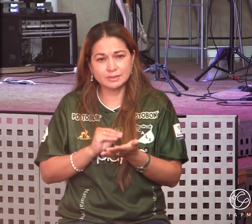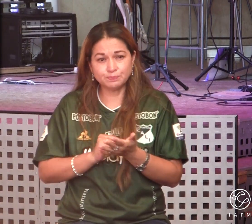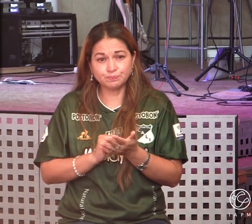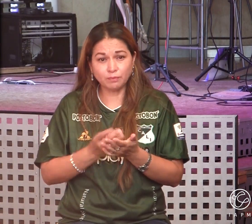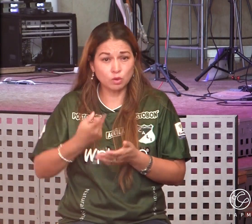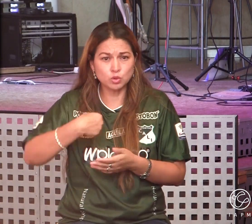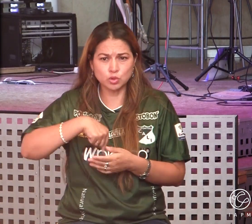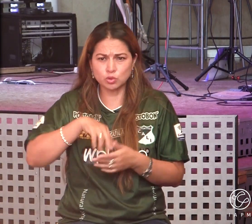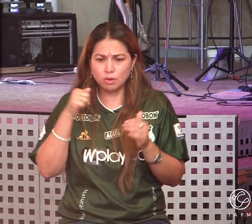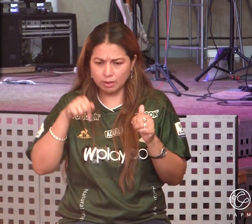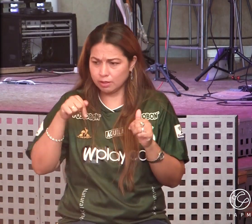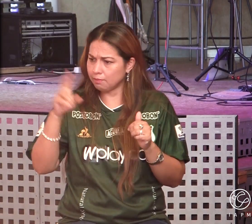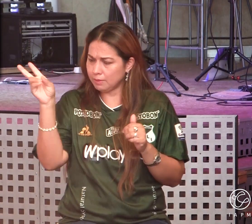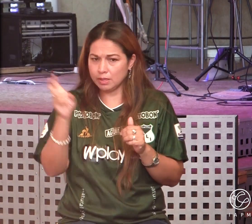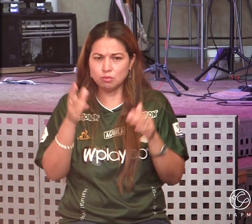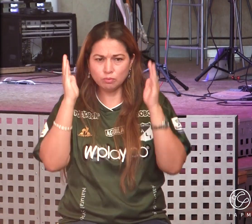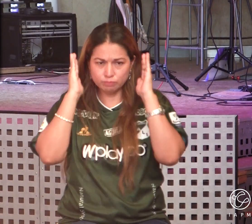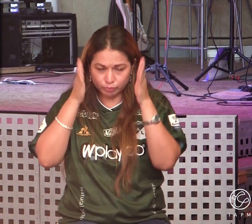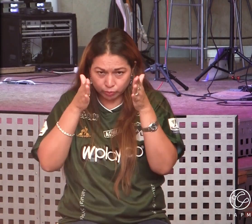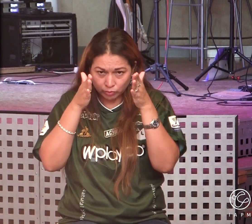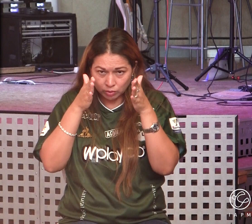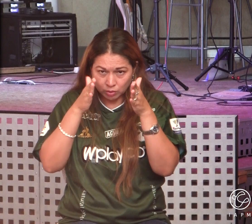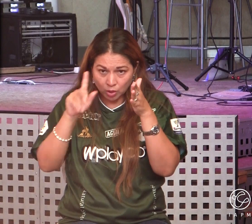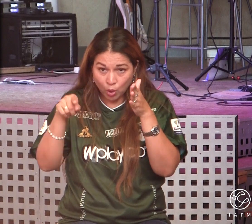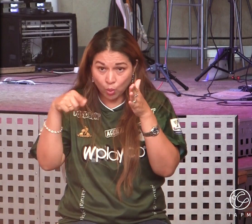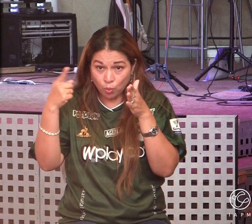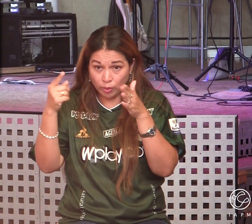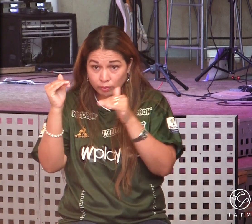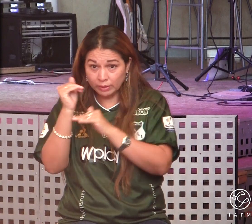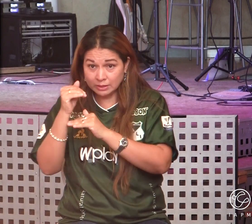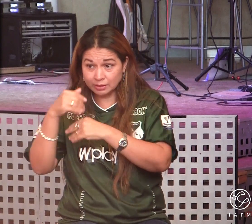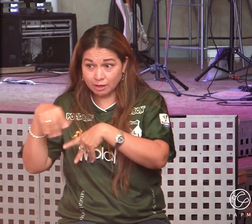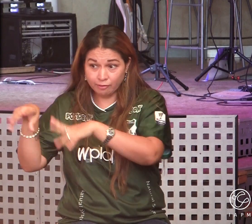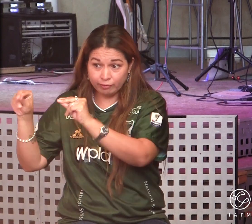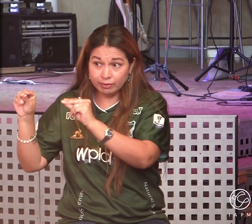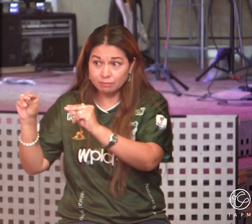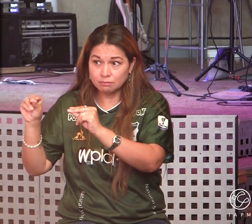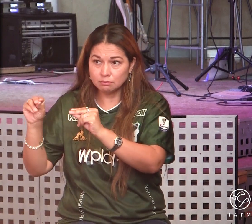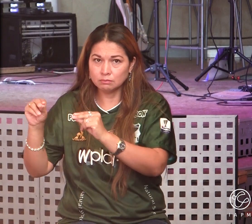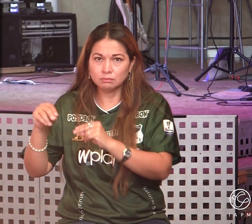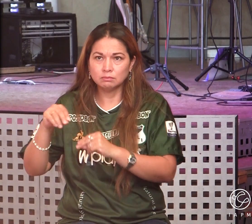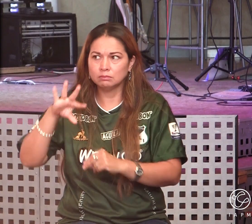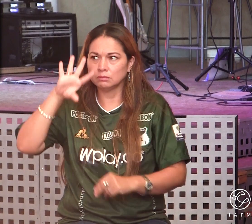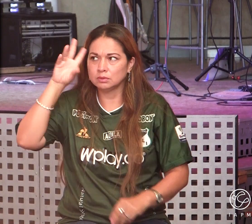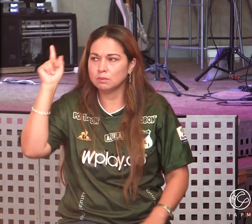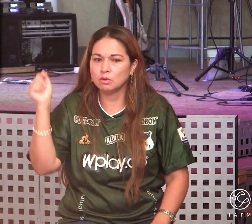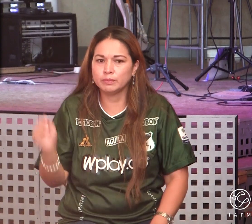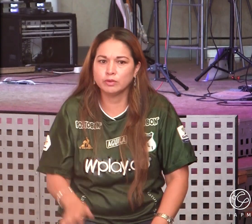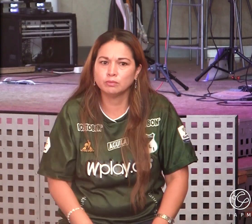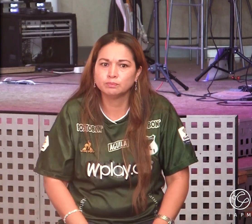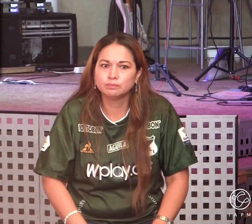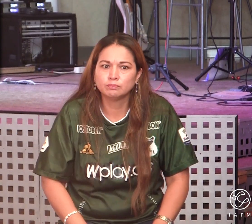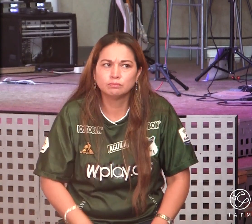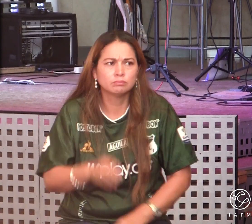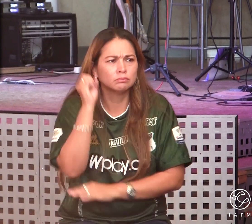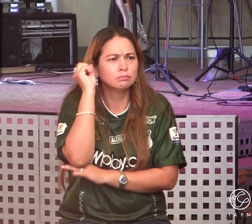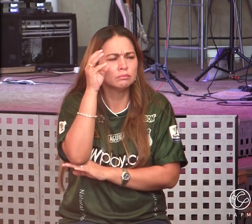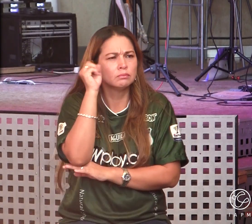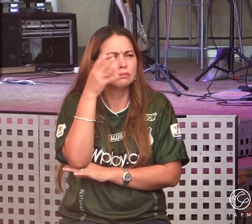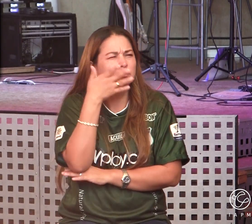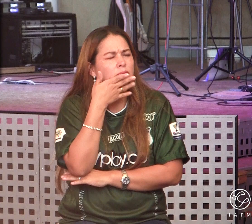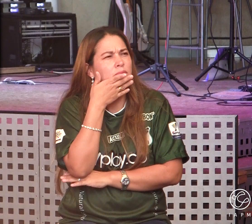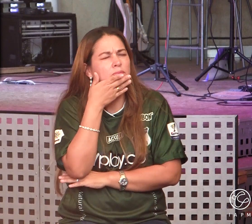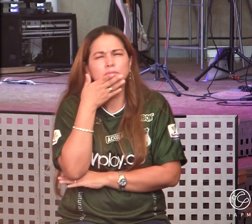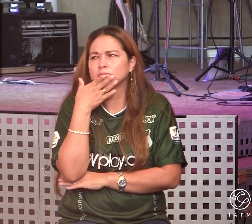Hablando de existencia humana desde la perspectiva de Dios, que me parece un asunto apasionante. Yo he escogido mirar la existencia humana desde